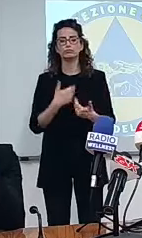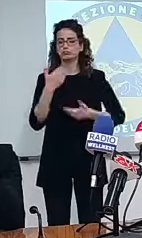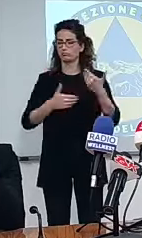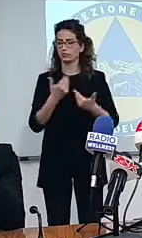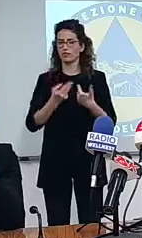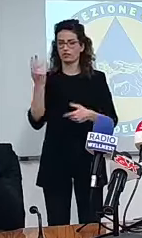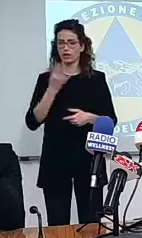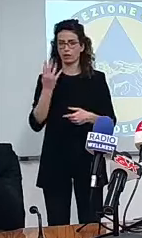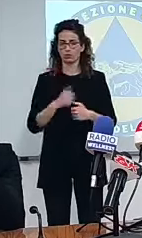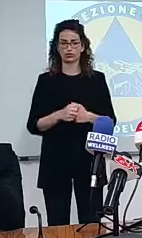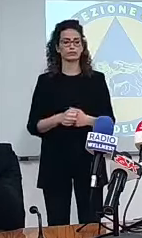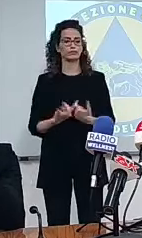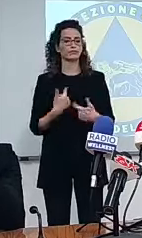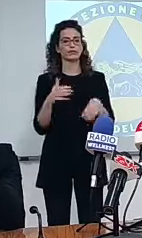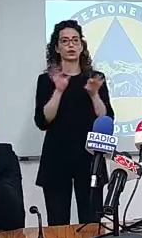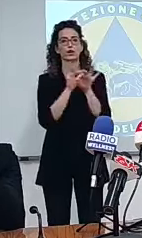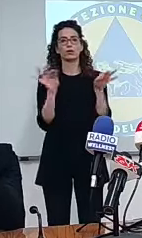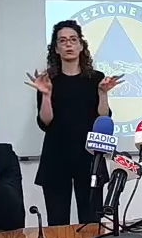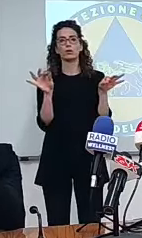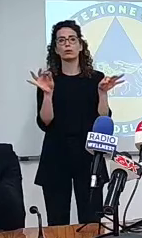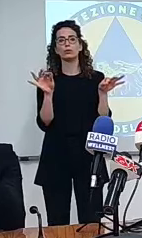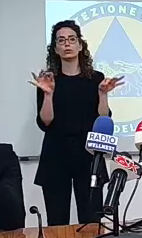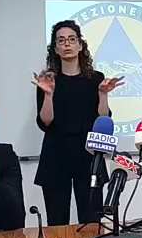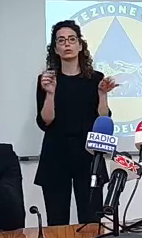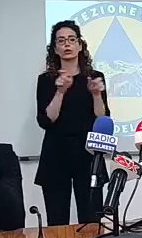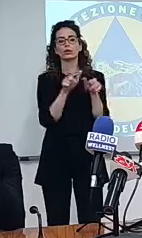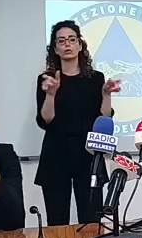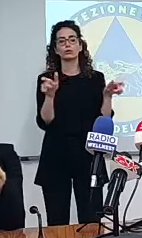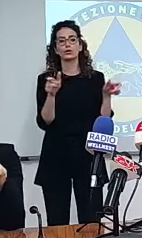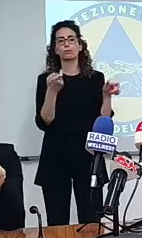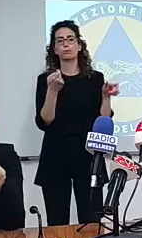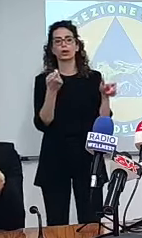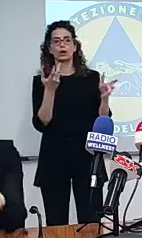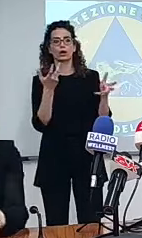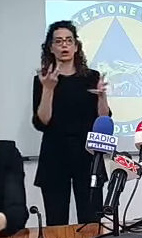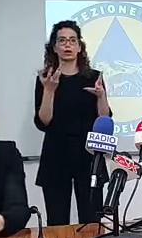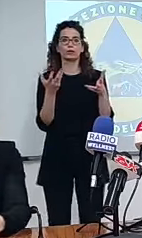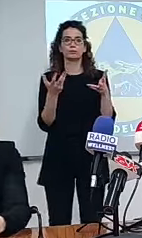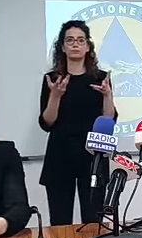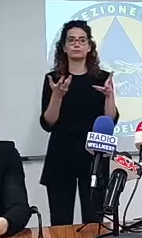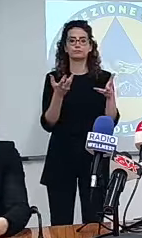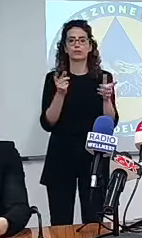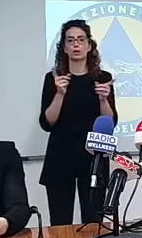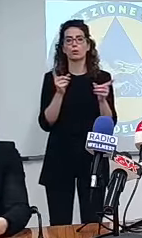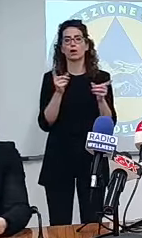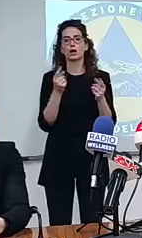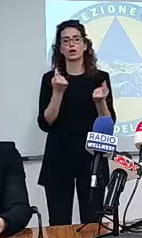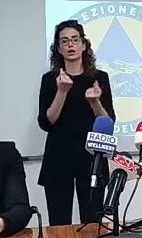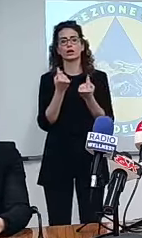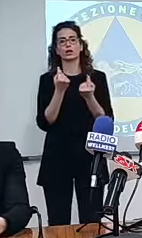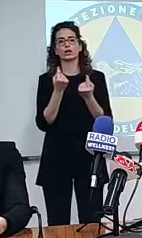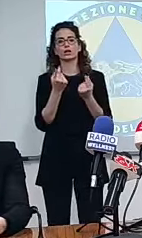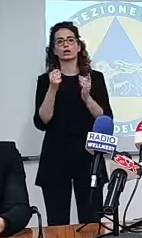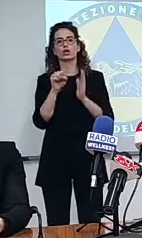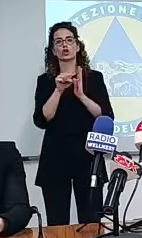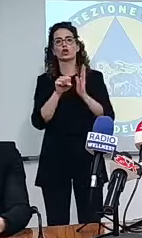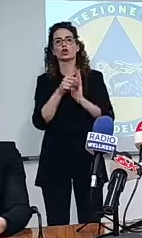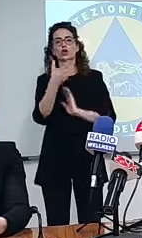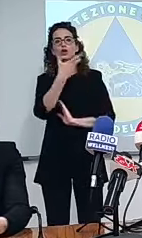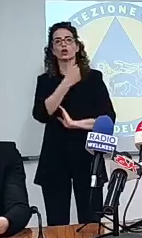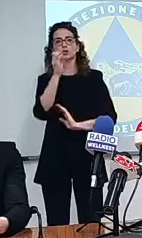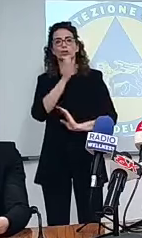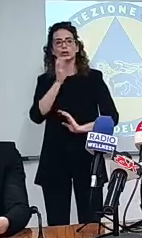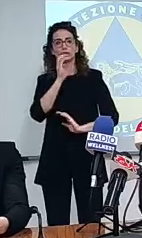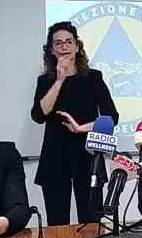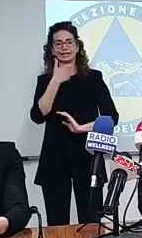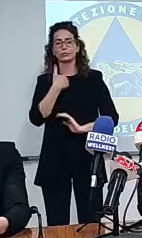spediti. Qualcuno si è un po' agitato per la storia delle vaccinazioni dei turisti, ma io continuo